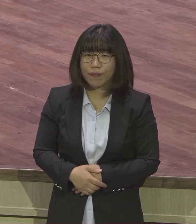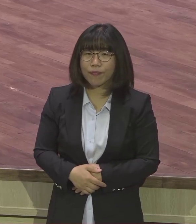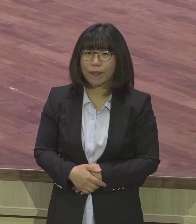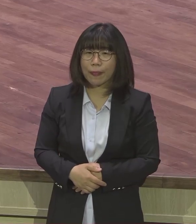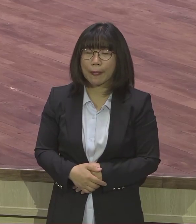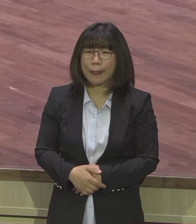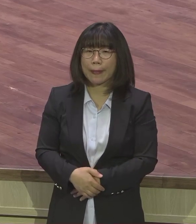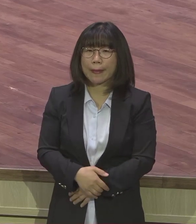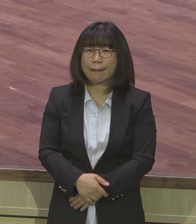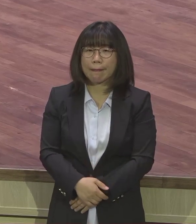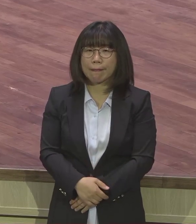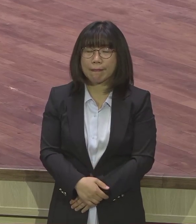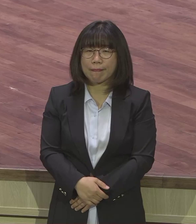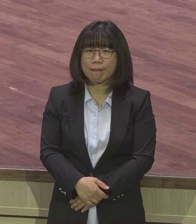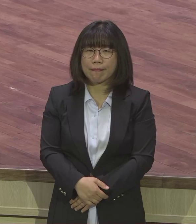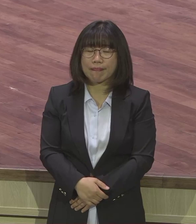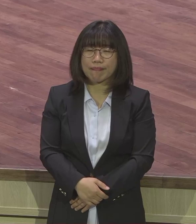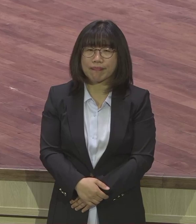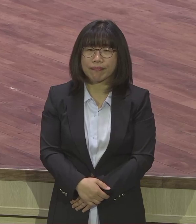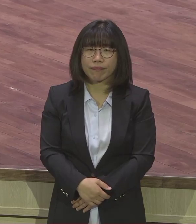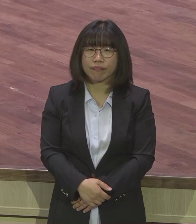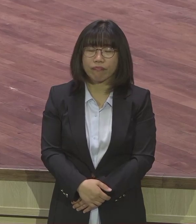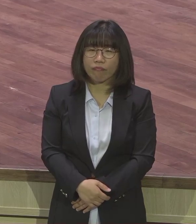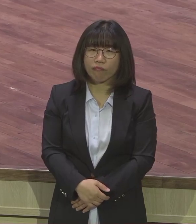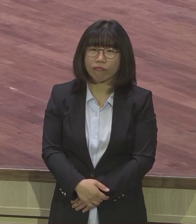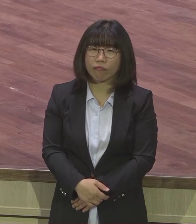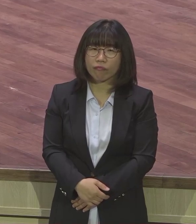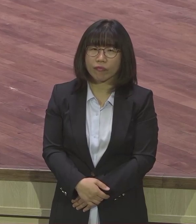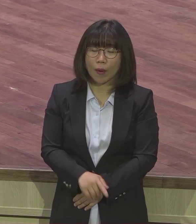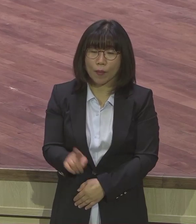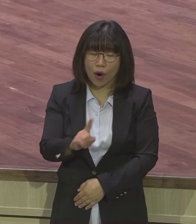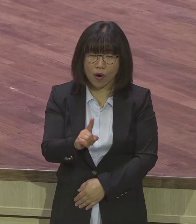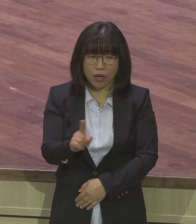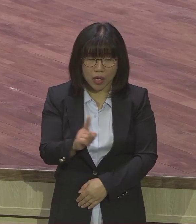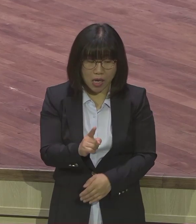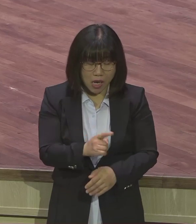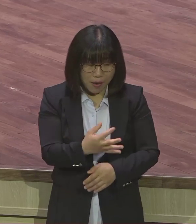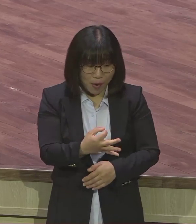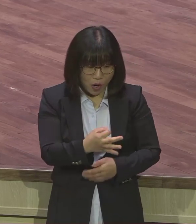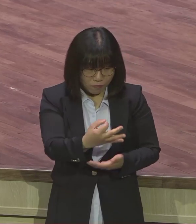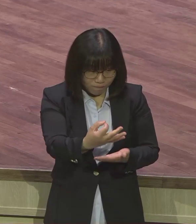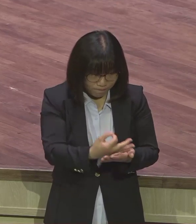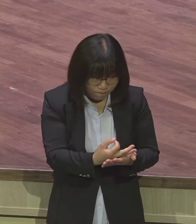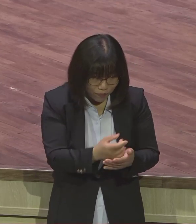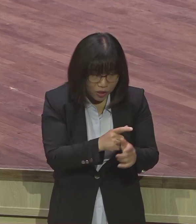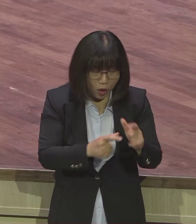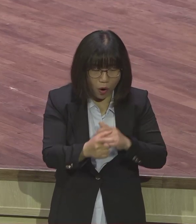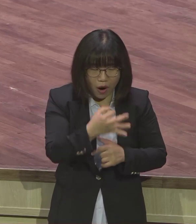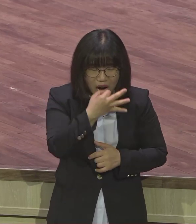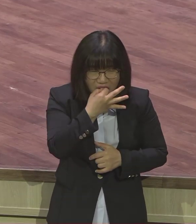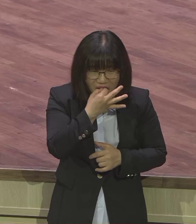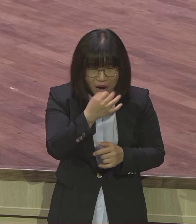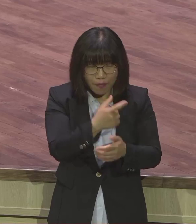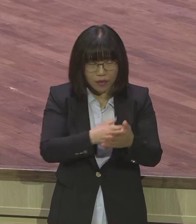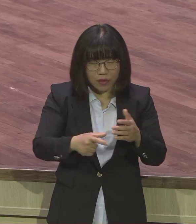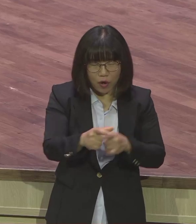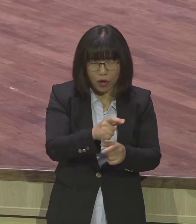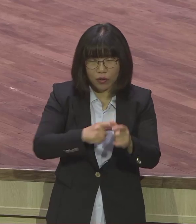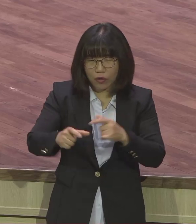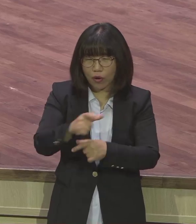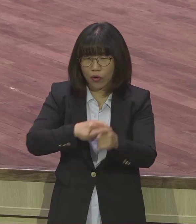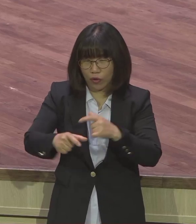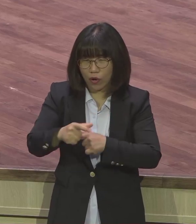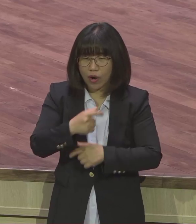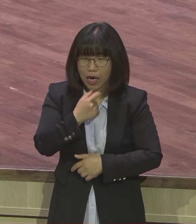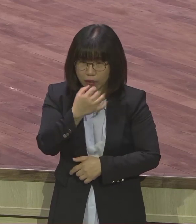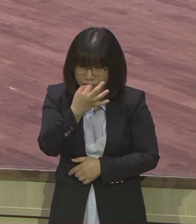러닝 머신 심리 지배를 받는다. 자, 물질뿐만 아니에요. 모든 삶의 분야에 있어서도 러닝 머신